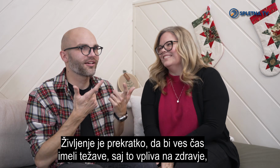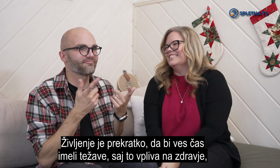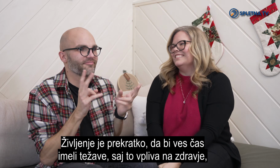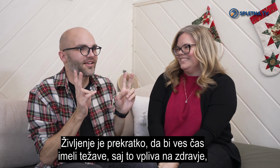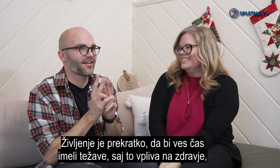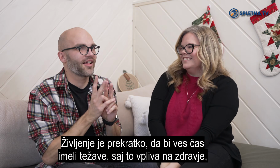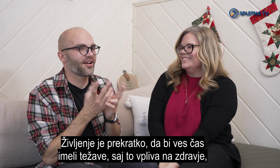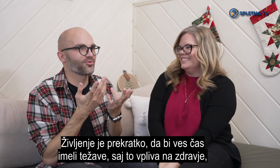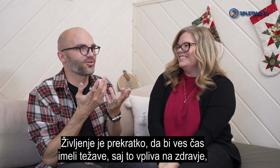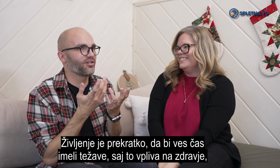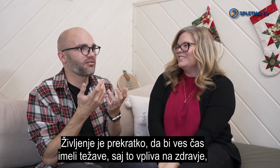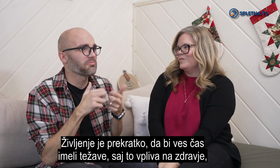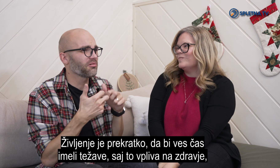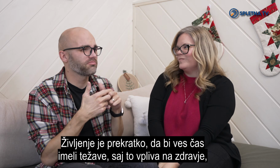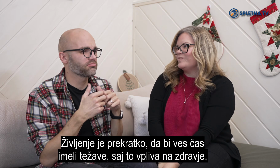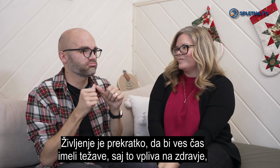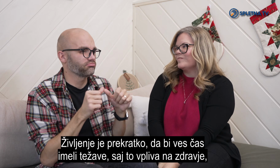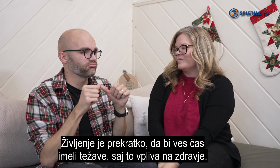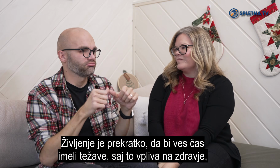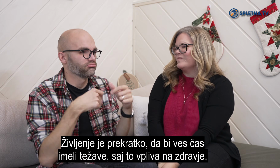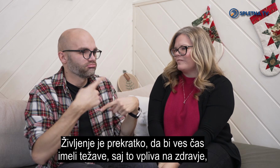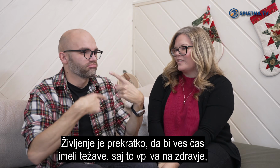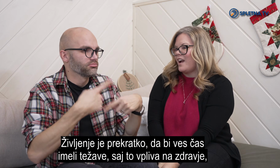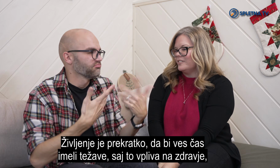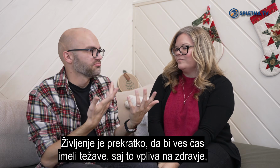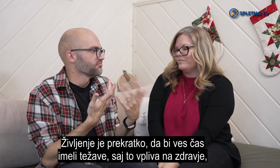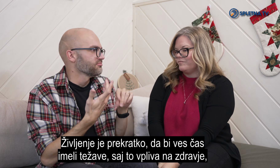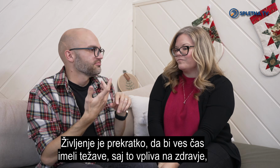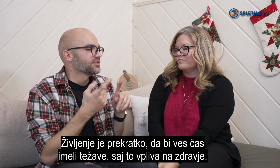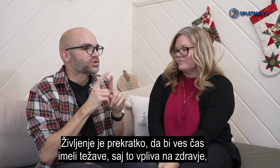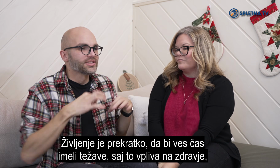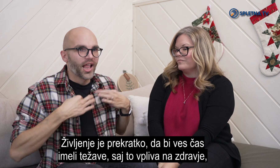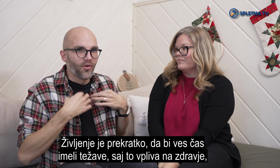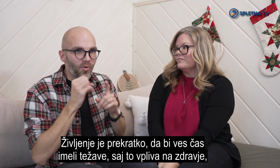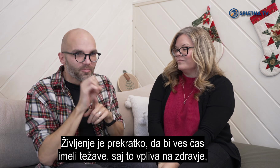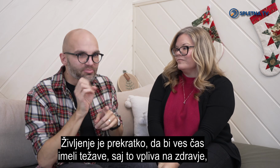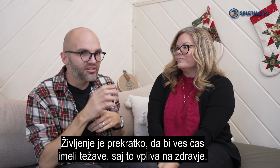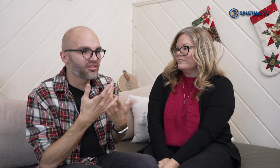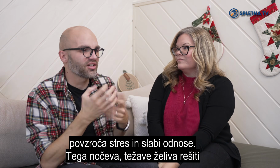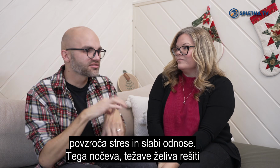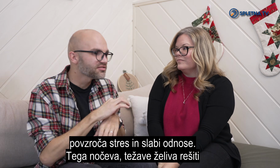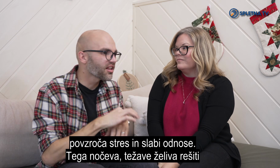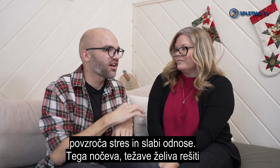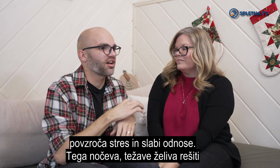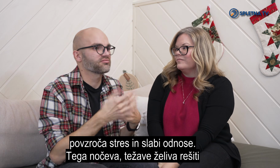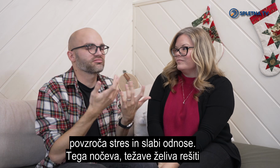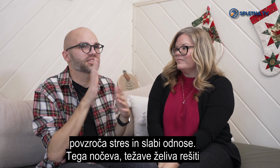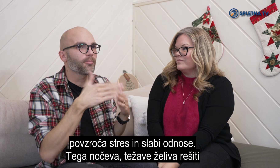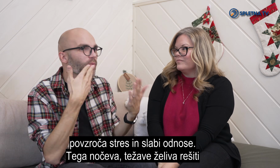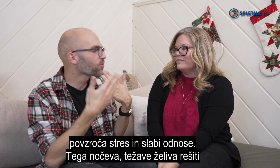Življenje je prekratko, da bi ves čas imeli težave, saj to vpliva na zdravje, povzroča stres in slabi odnose. Tega